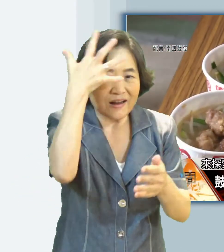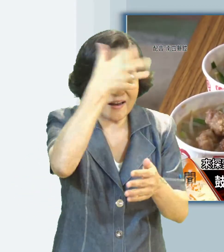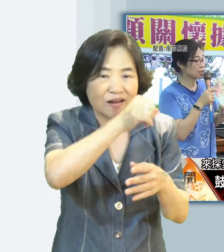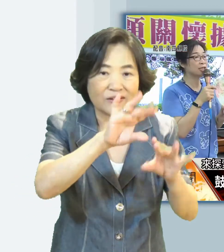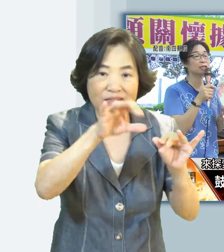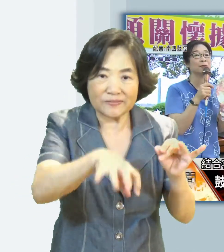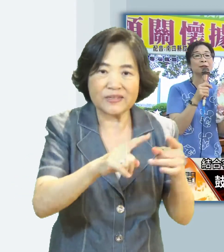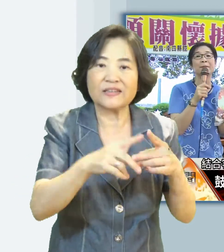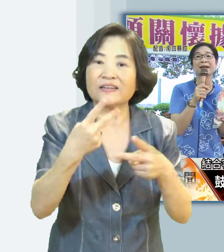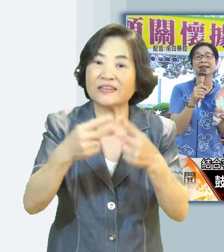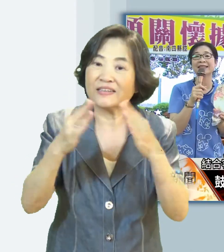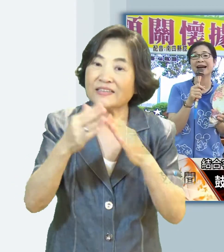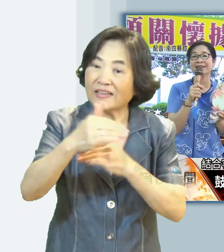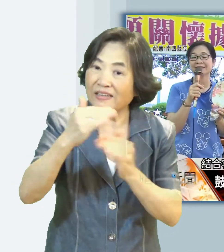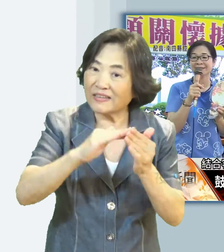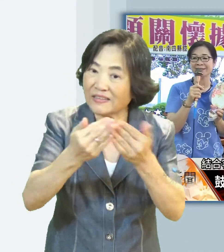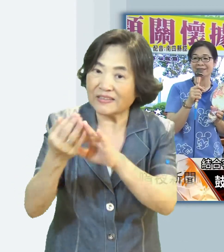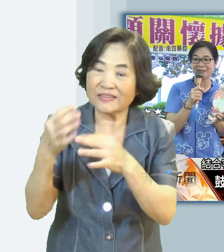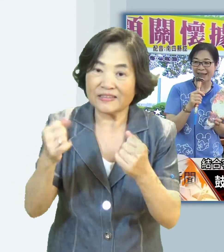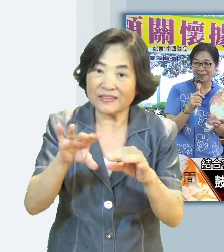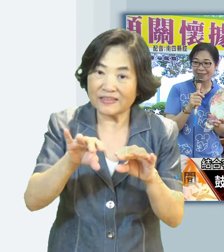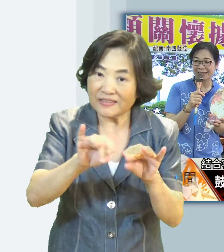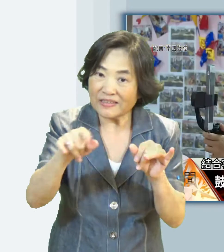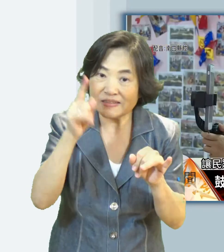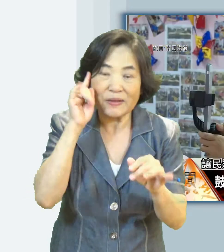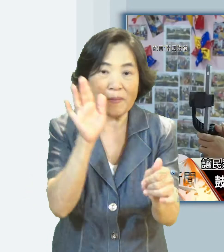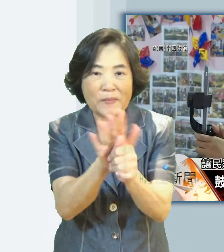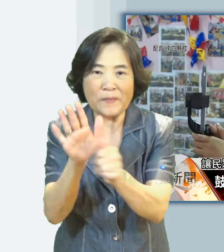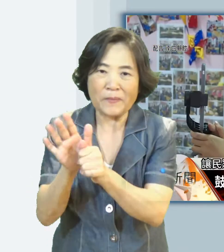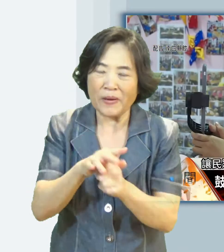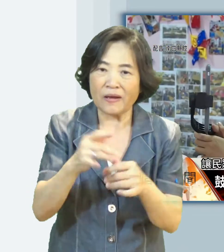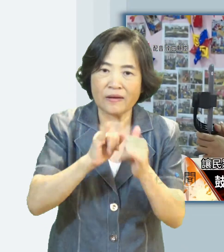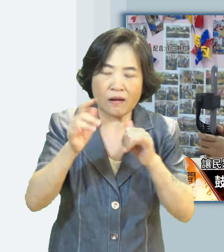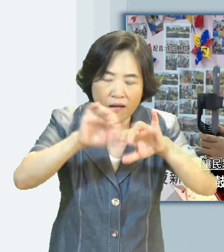的楼梯面，结合客家庄都的菜体资源，